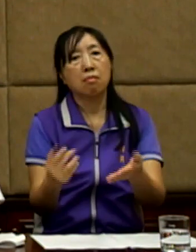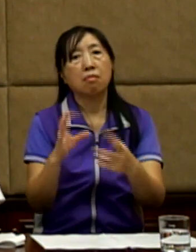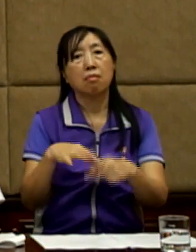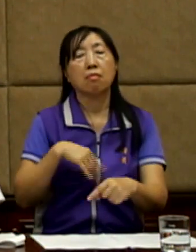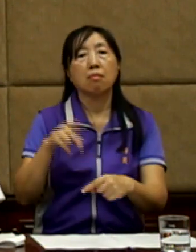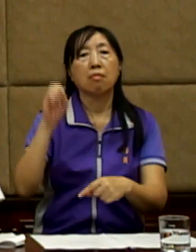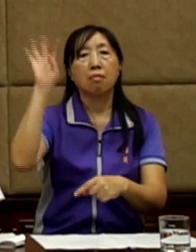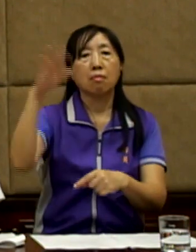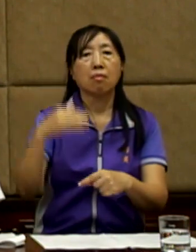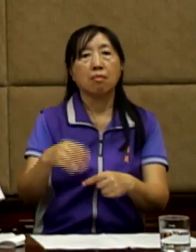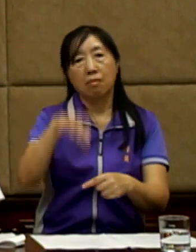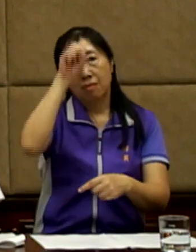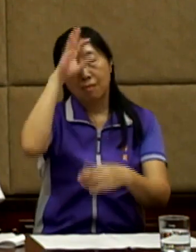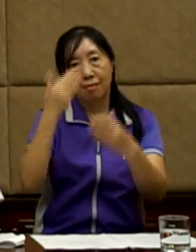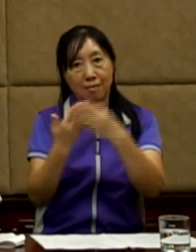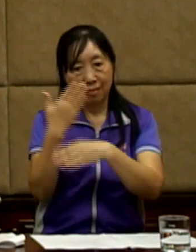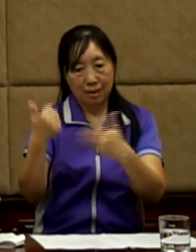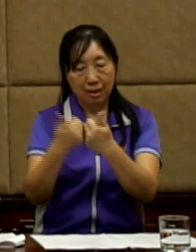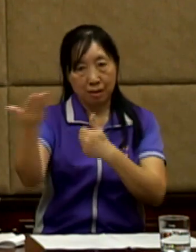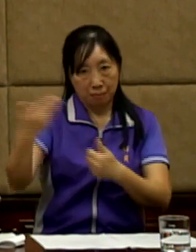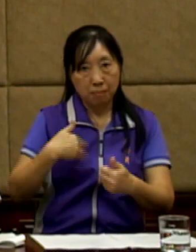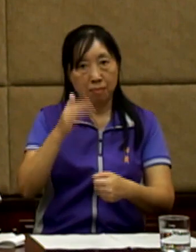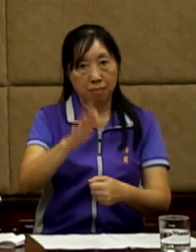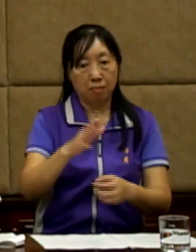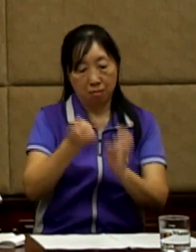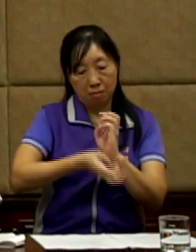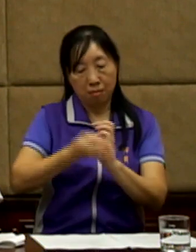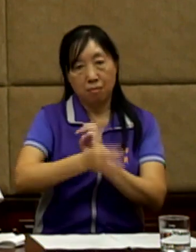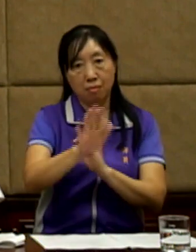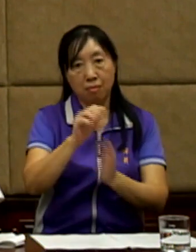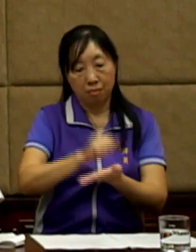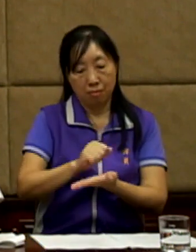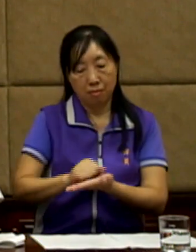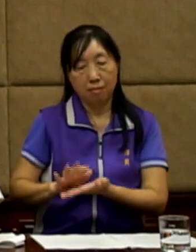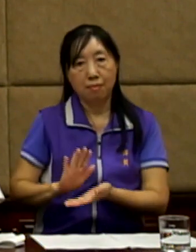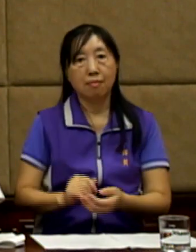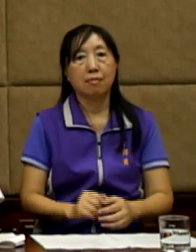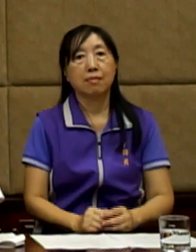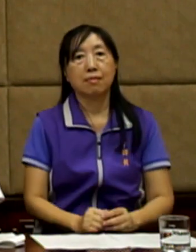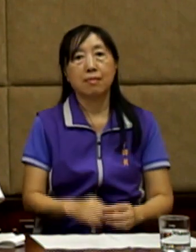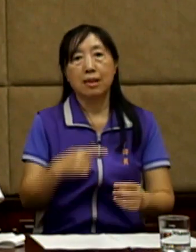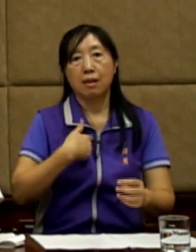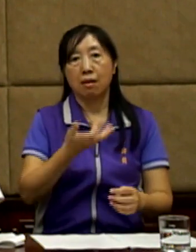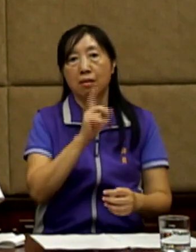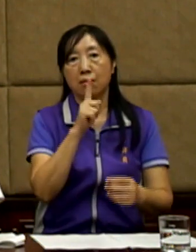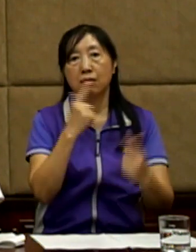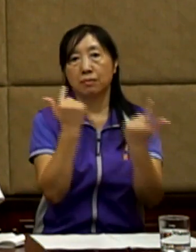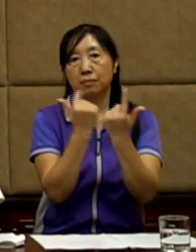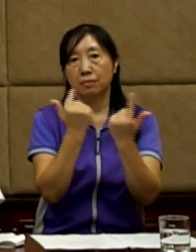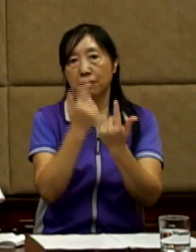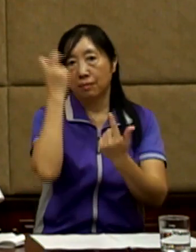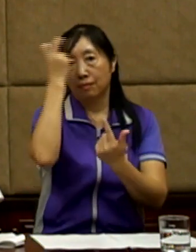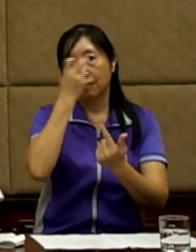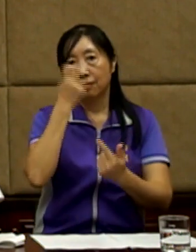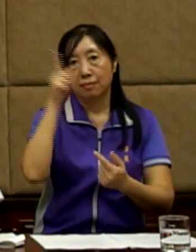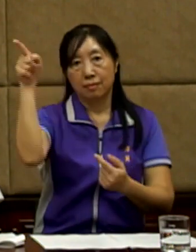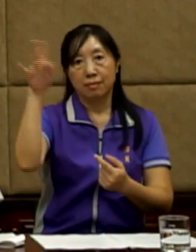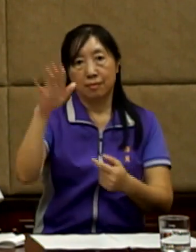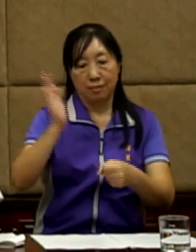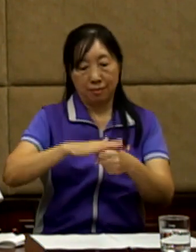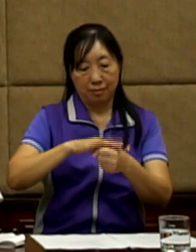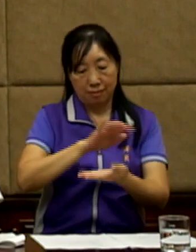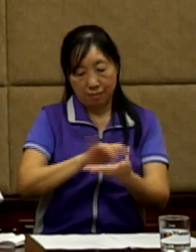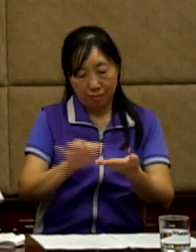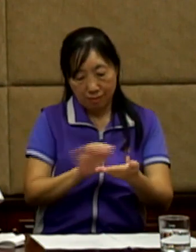那党产会有给我们这些的资料，那相当详细。另外这一次刚才我讲的北检的起诉书里面补充了一些事